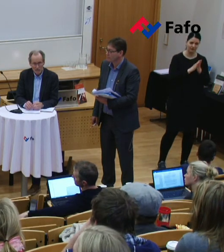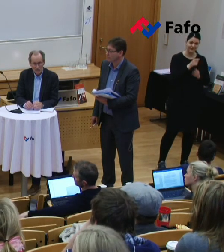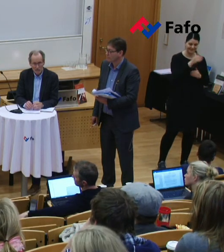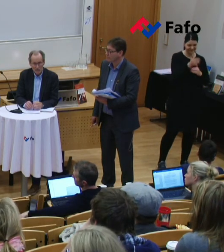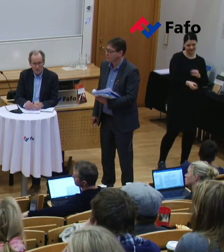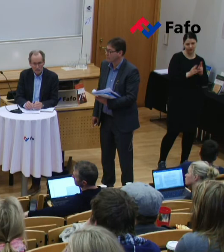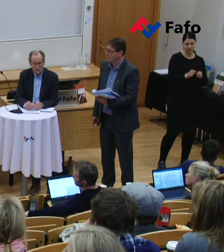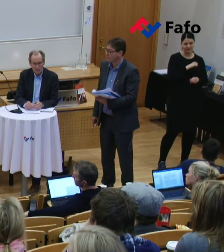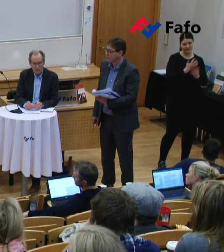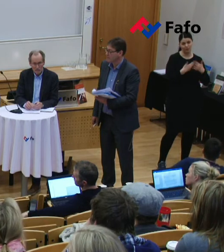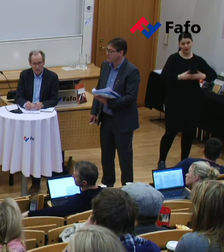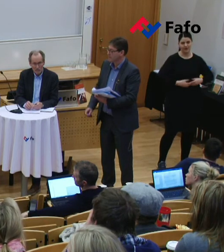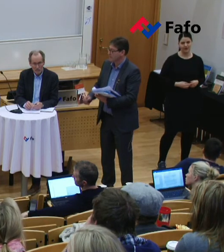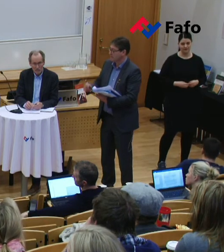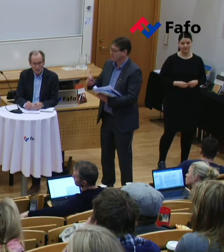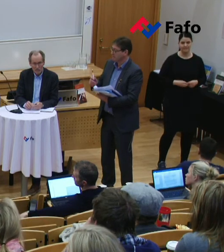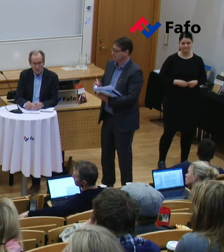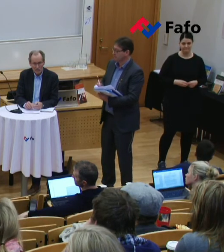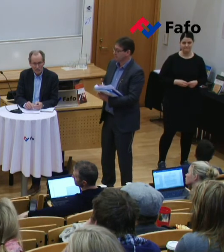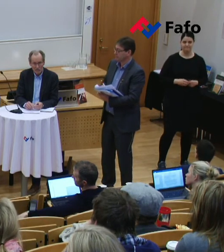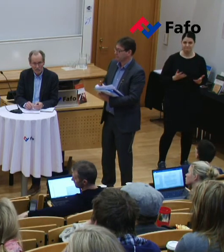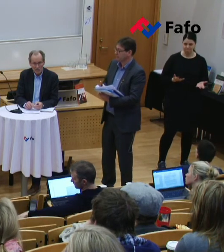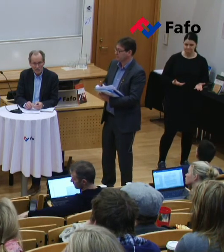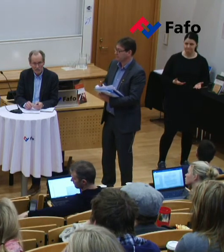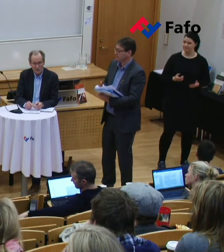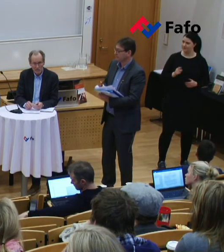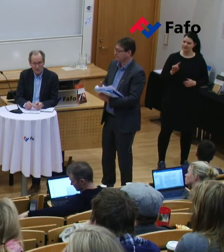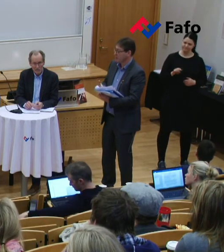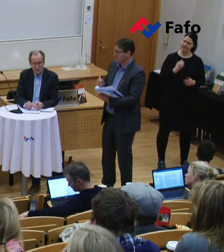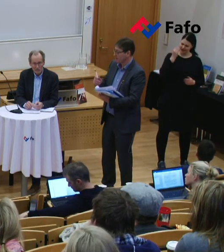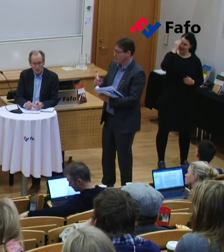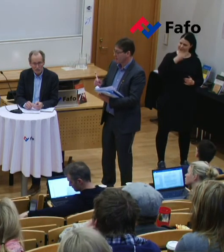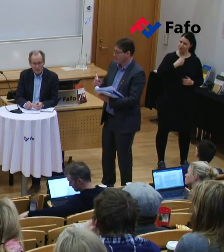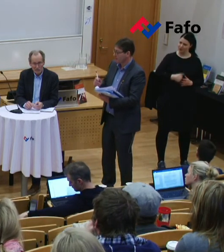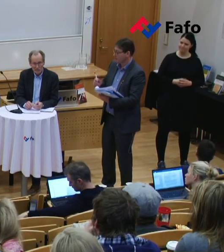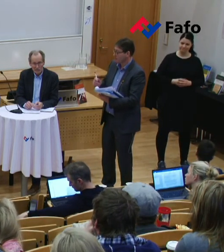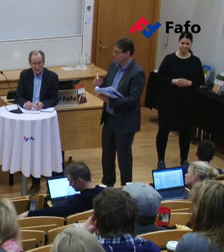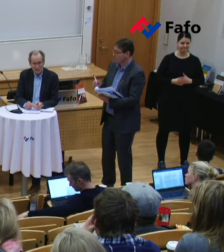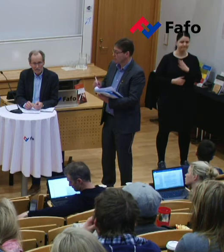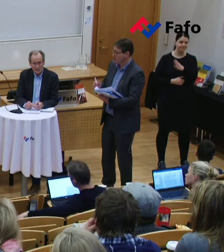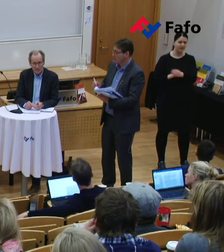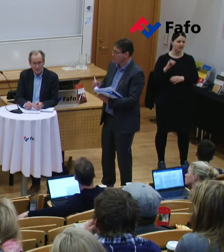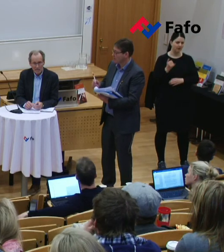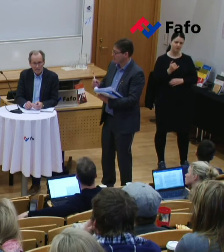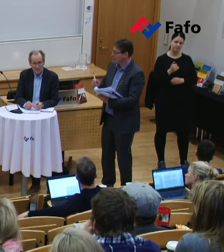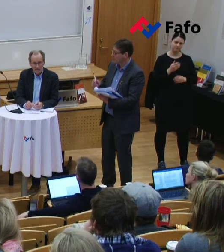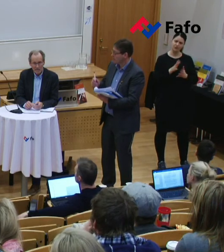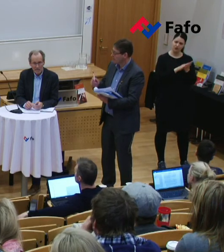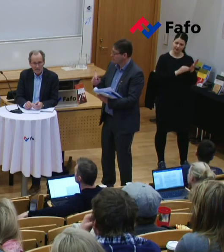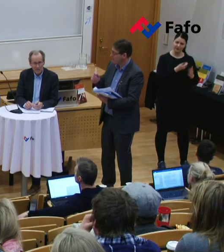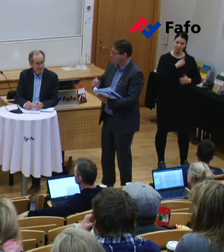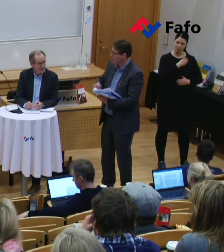at det skal fungere. Så det her lærer vi veldig av. Ja, altså her er det sannsynligvis mye, jeg vet ikke